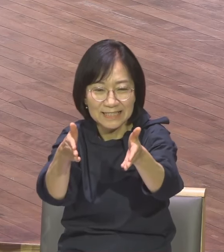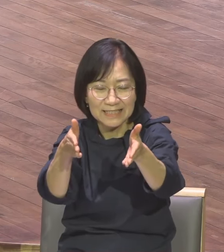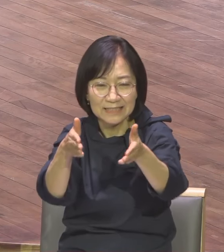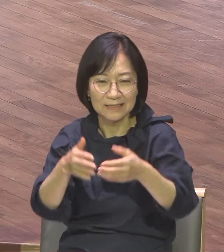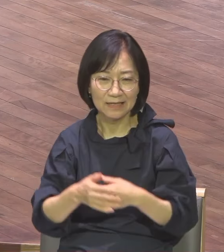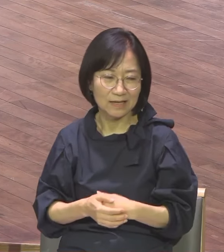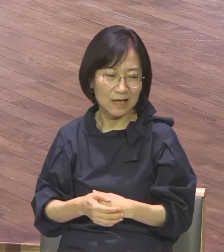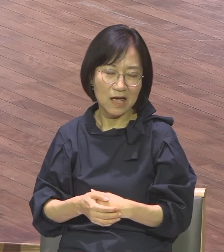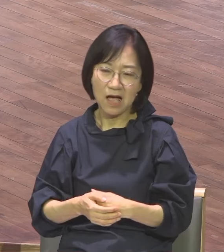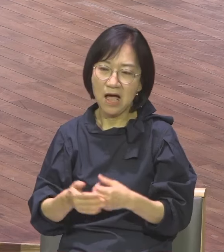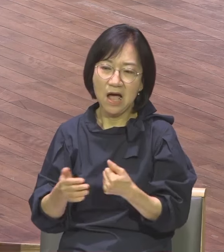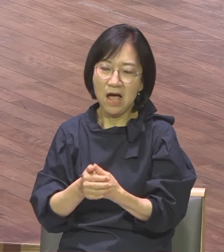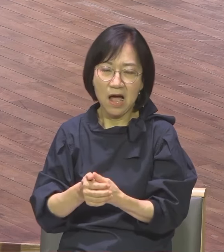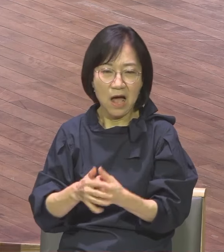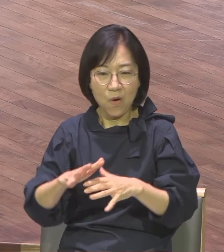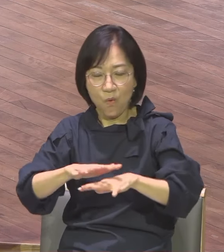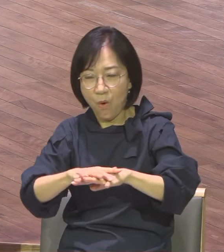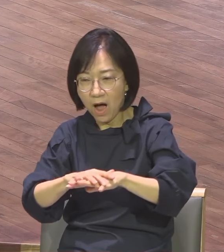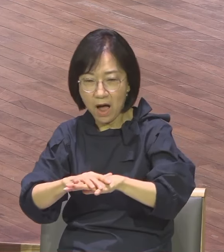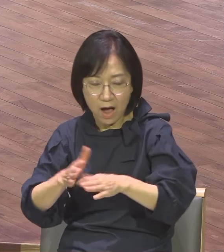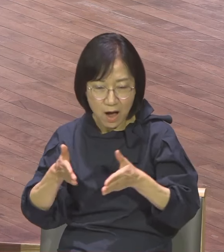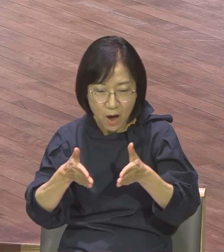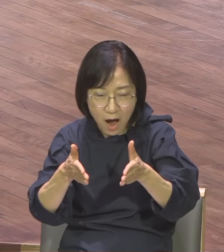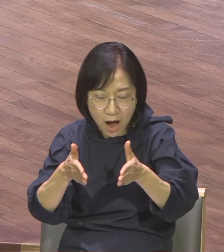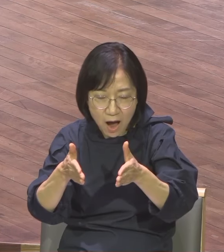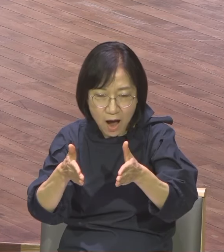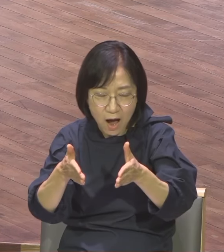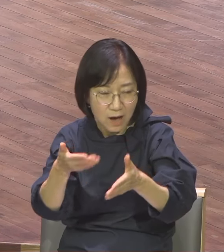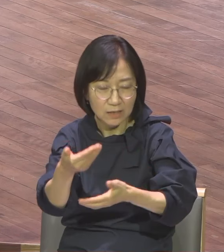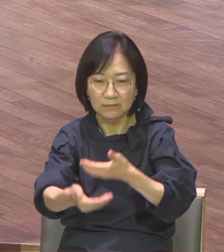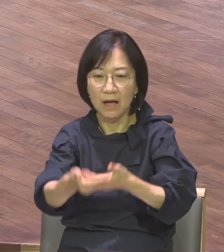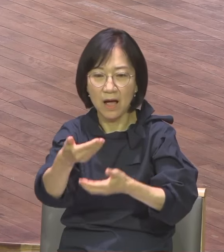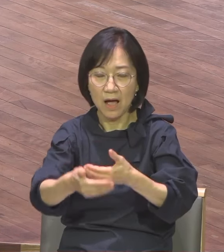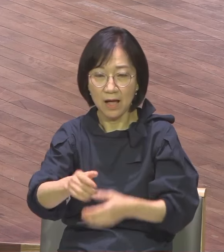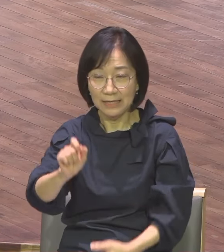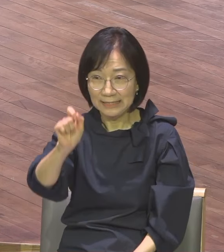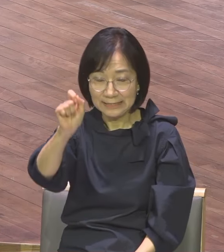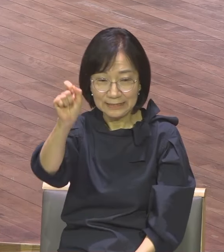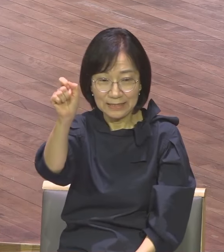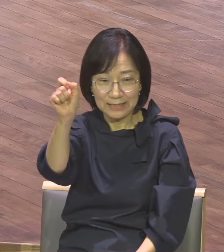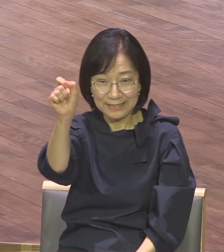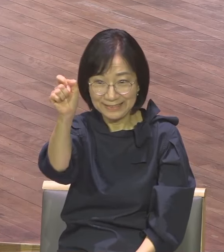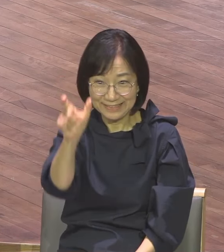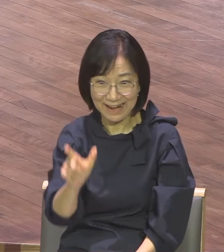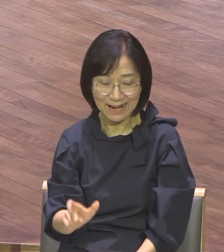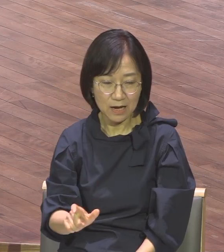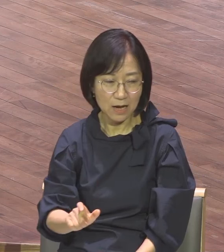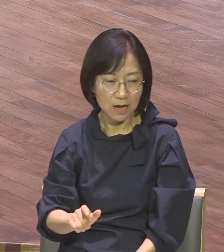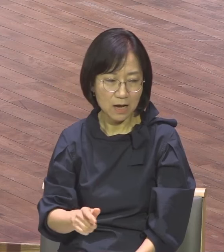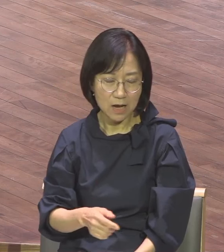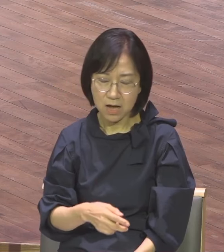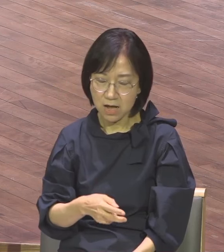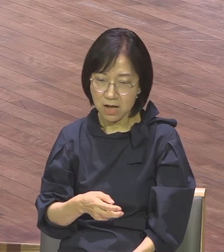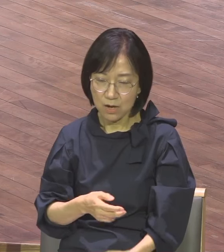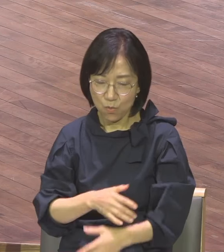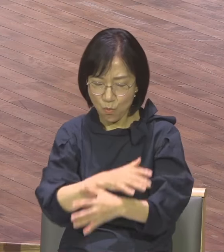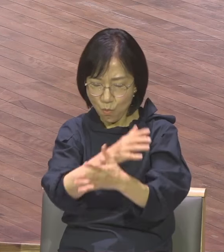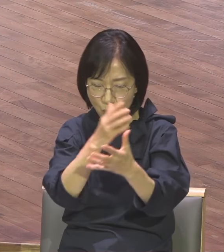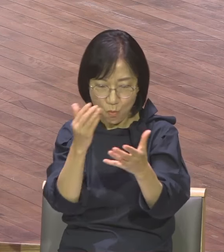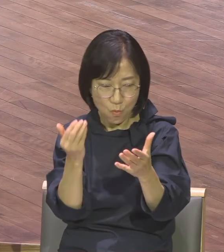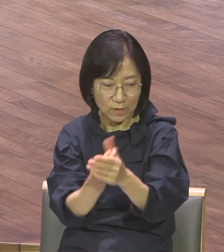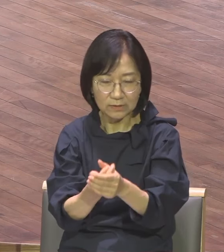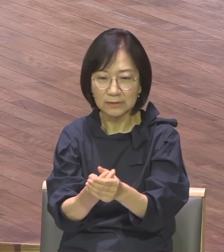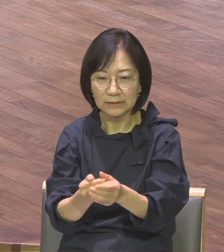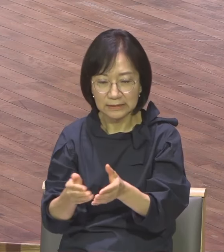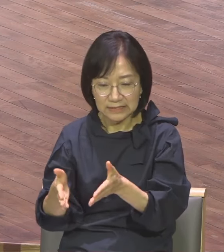고속도로가 그냥 한 바퀴 샥 이태리 로마 전체 한 바퀴 샥 돌고 원으로 돼. 그 정도로